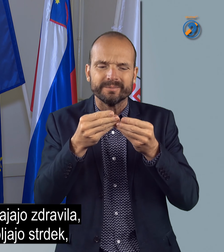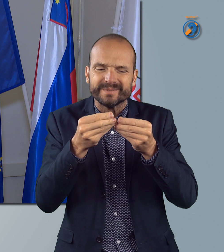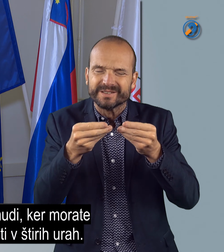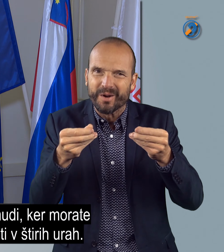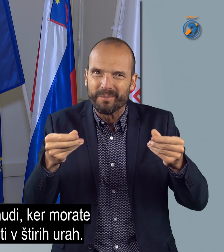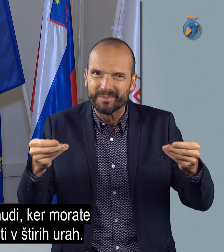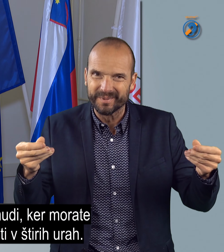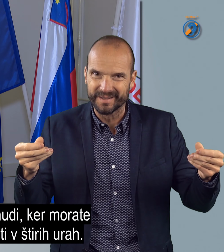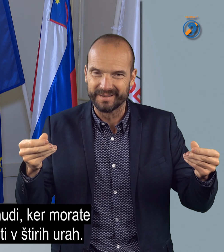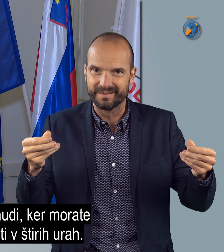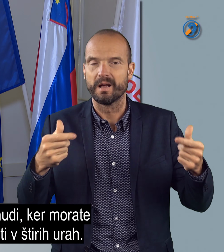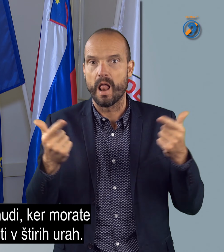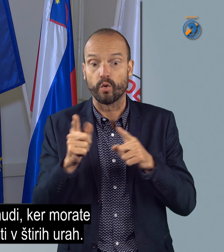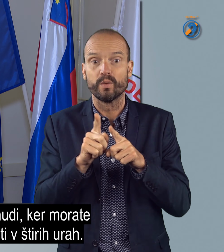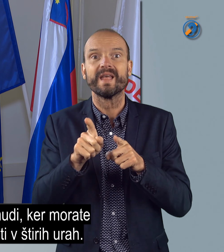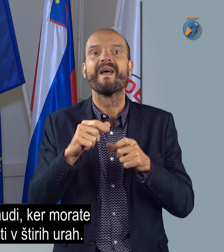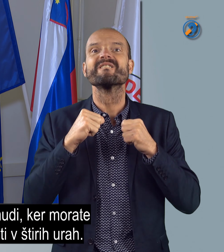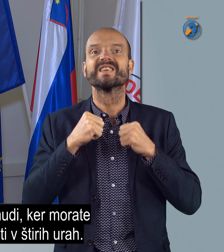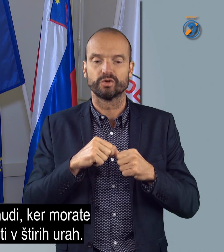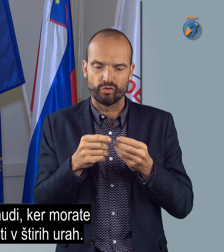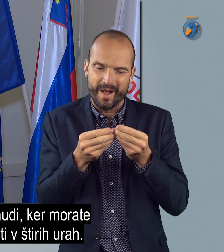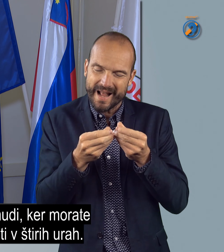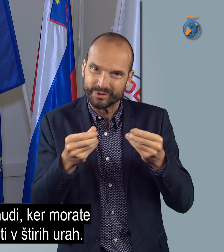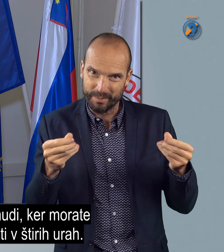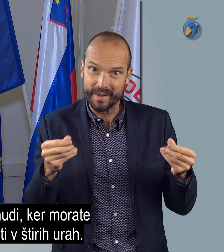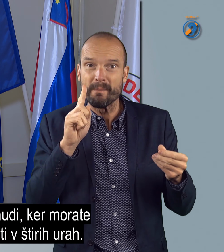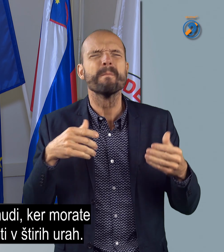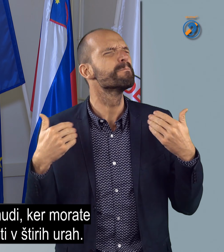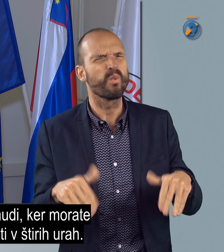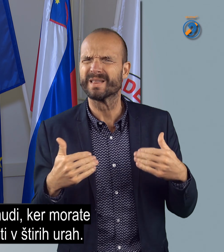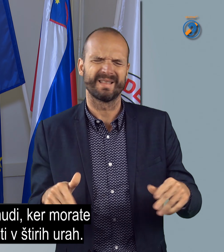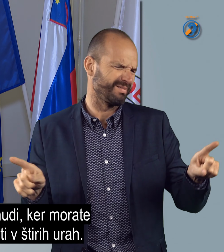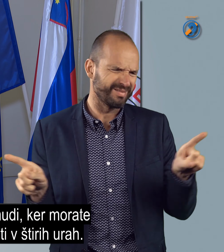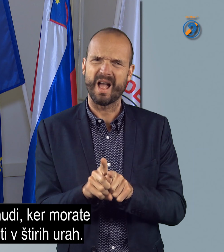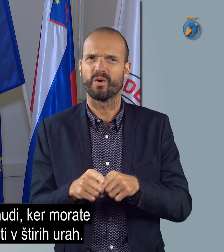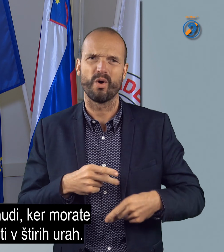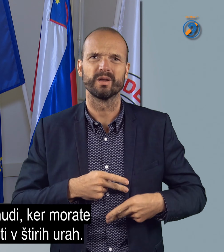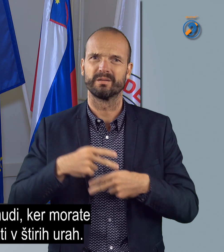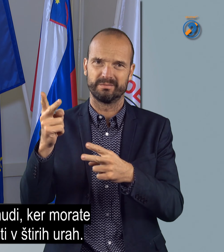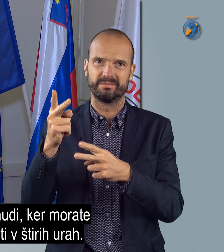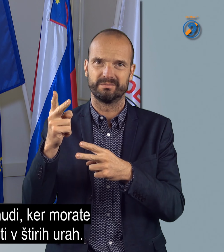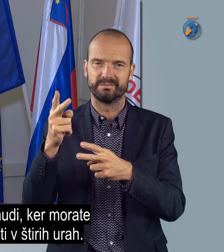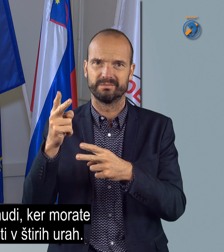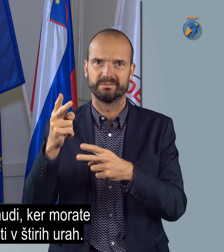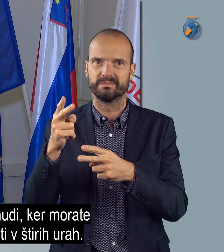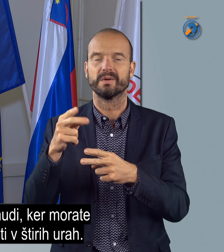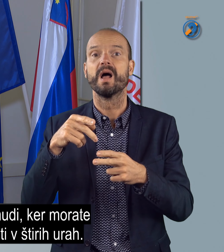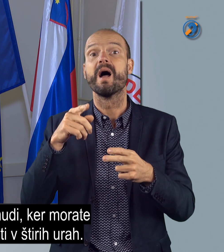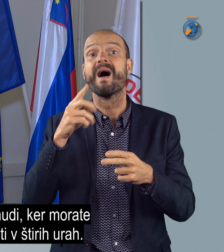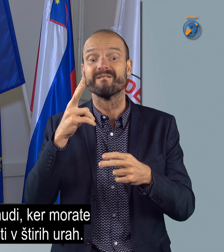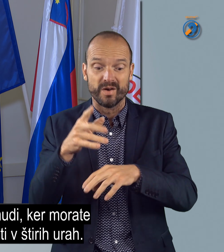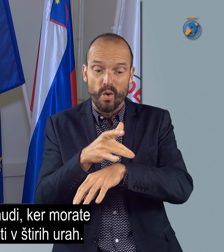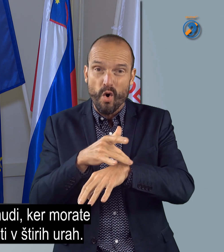strdke, oziroma vse te strdke lahko tudi fizično raztopijo, ampak se mudi. To moraš narediti, sploh zdravilo dati za raztapljanje